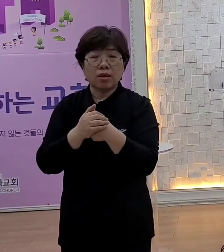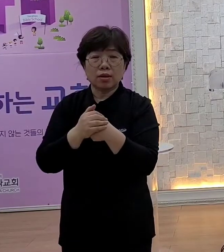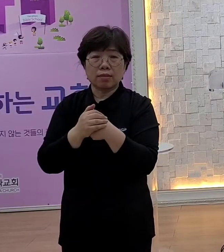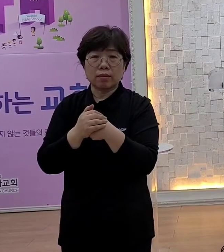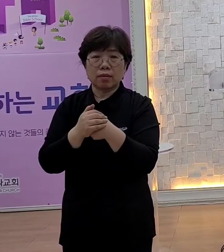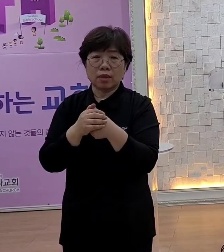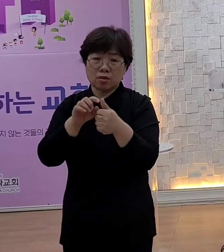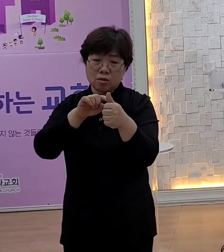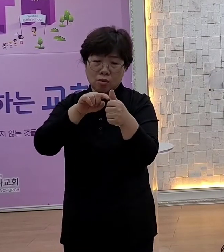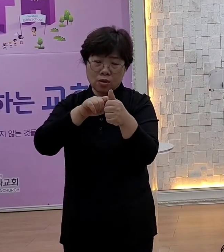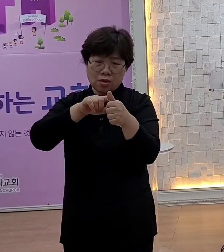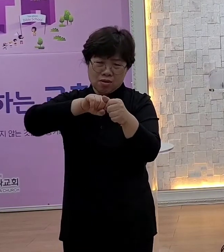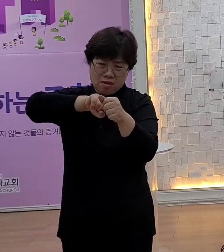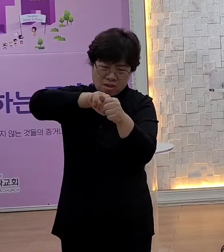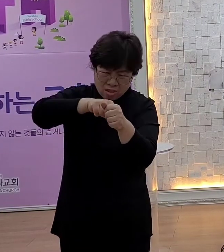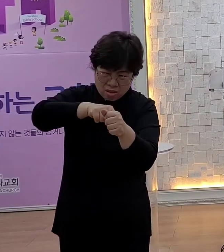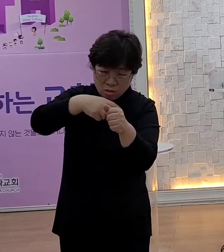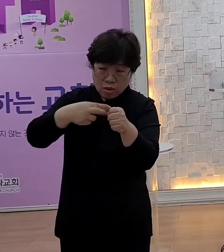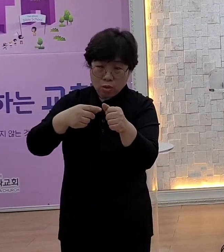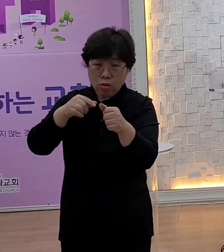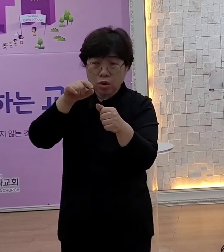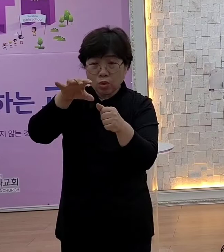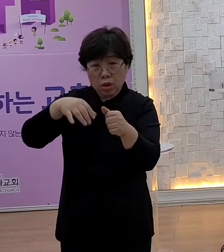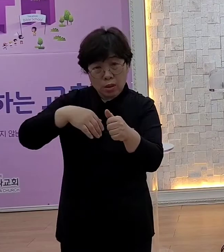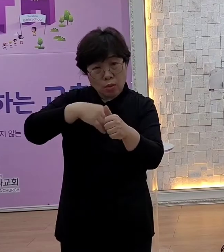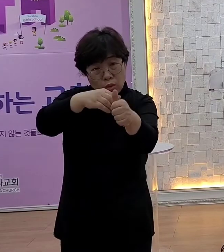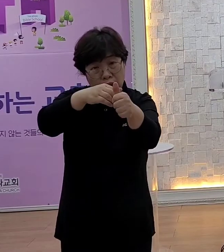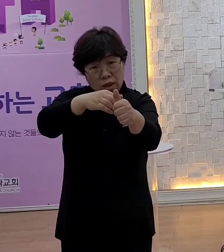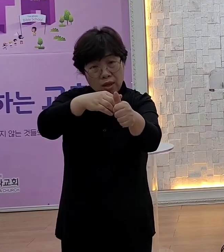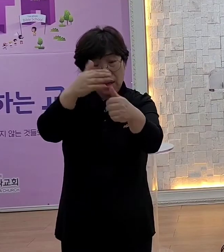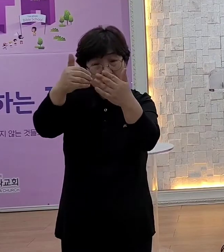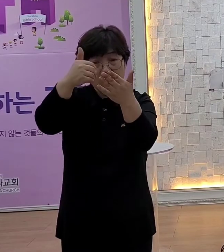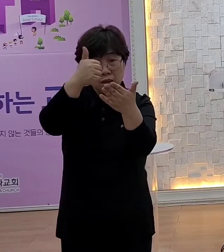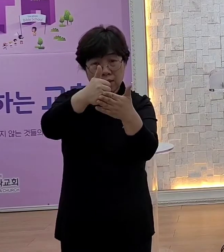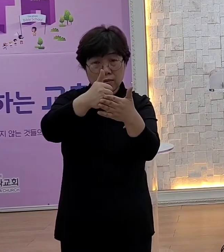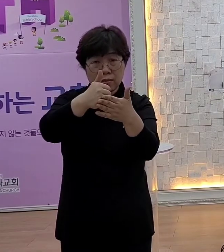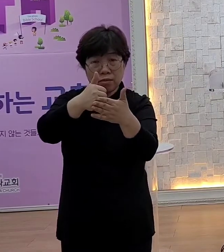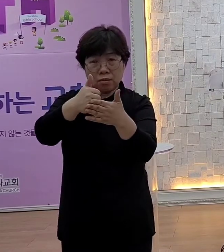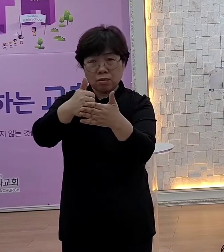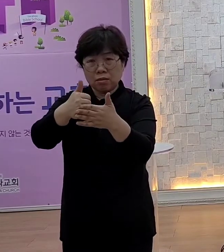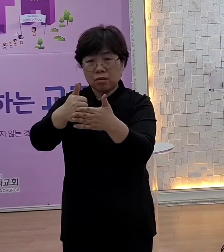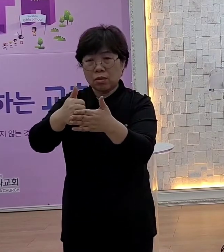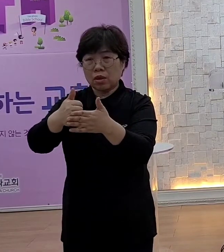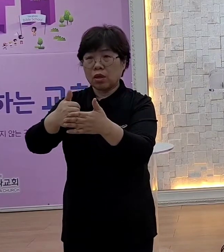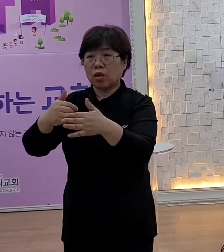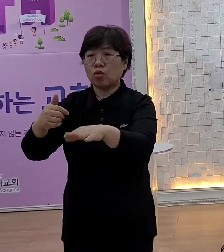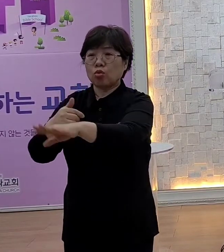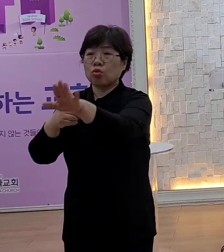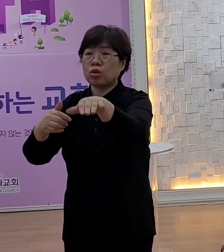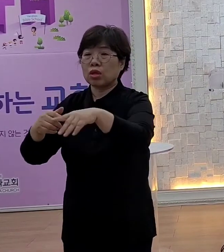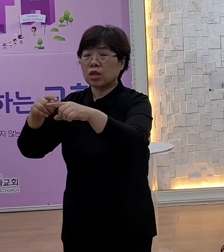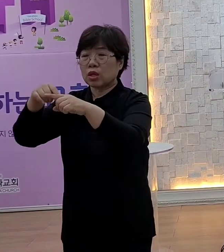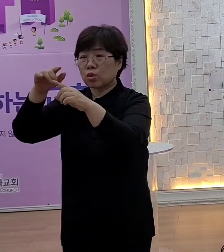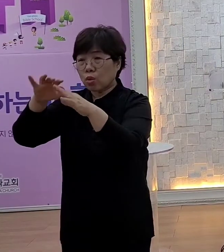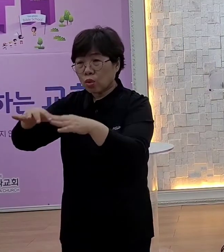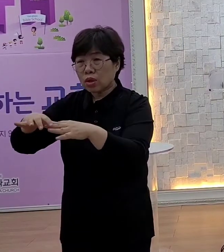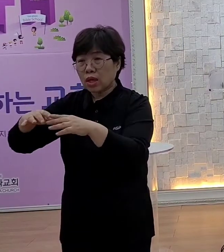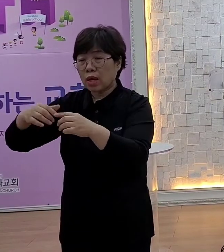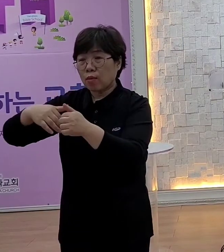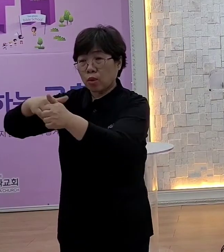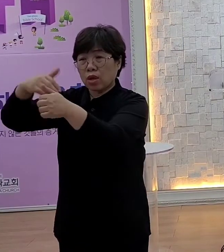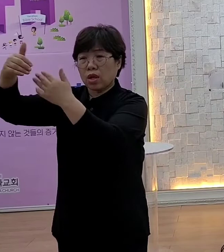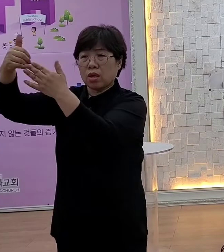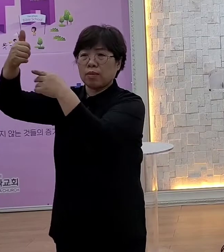요나를 억지로 하도 그곳에 보내신 그 사명과 오늘 우리가 여기에 존재하는 이 이유가 동일하다는